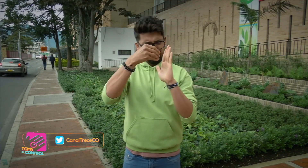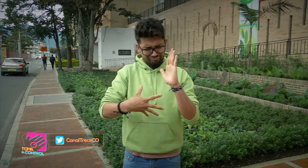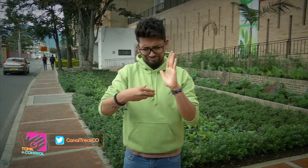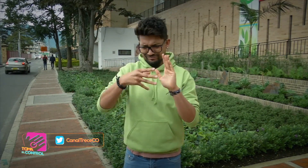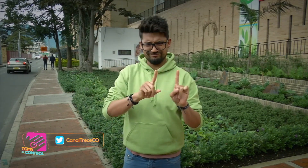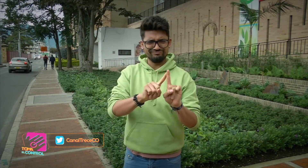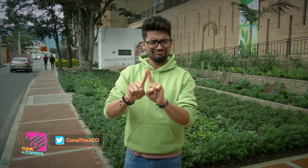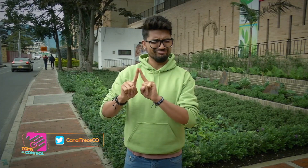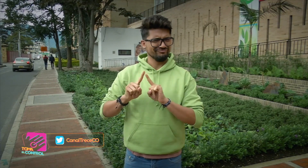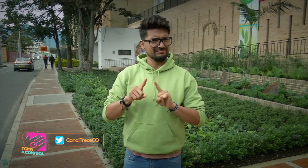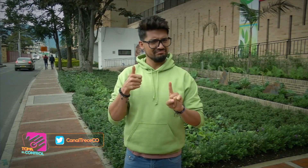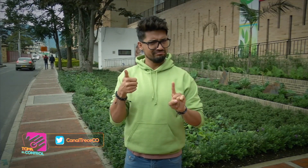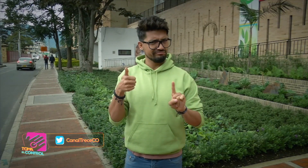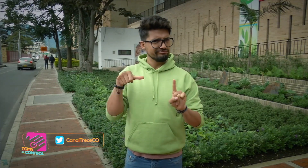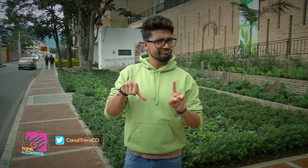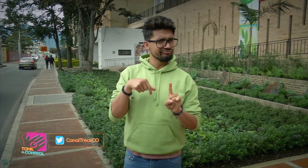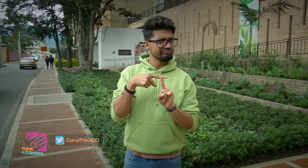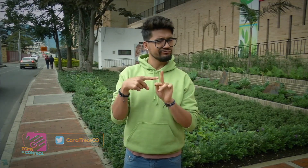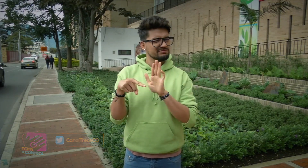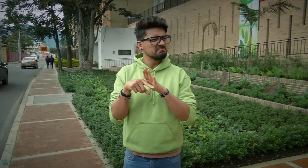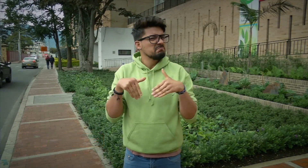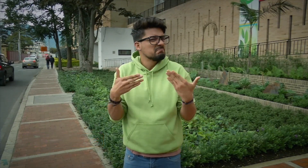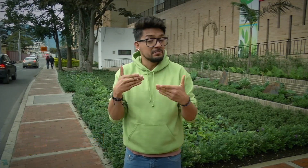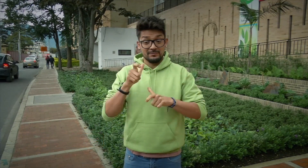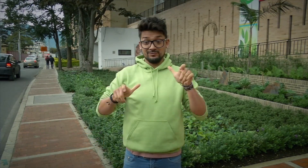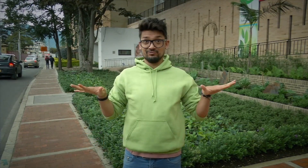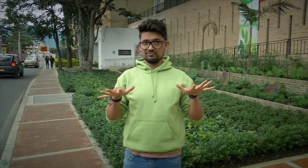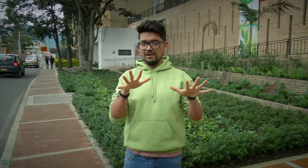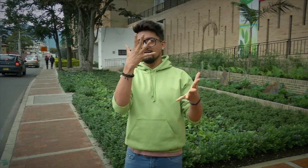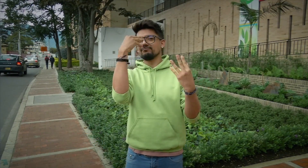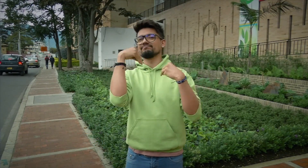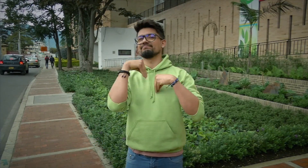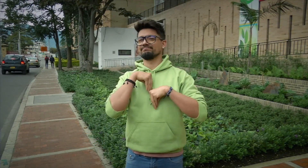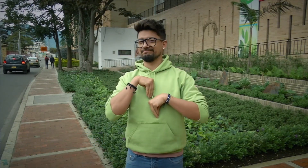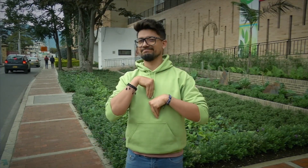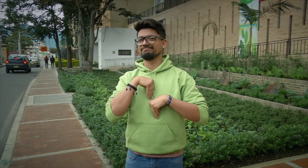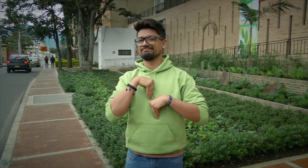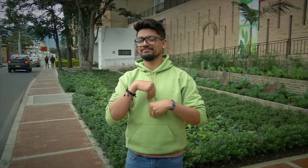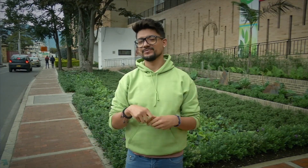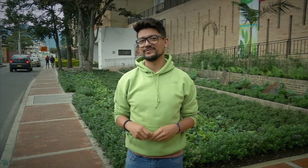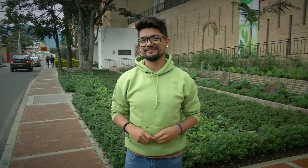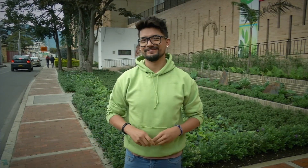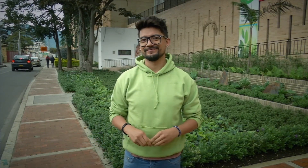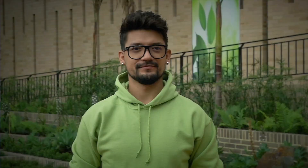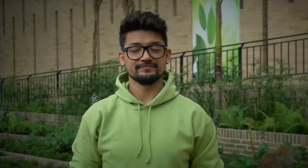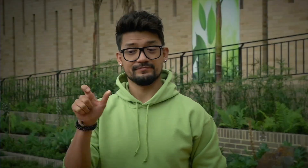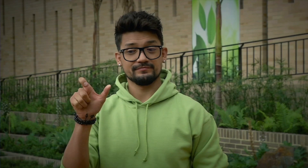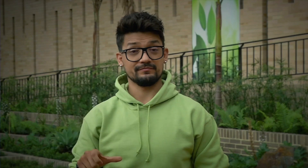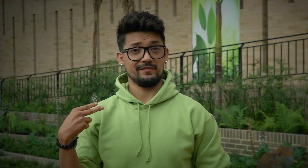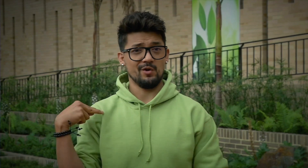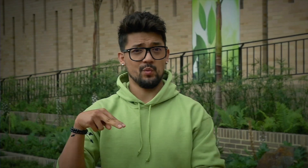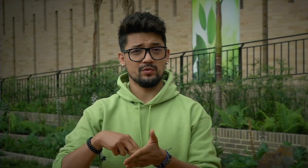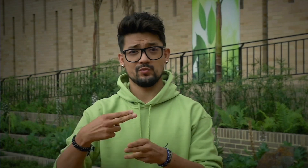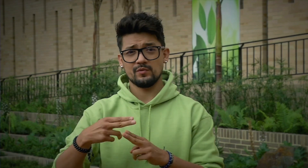de la variedad de contenidos y de la forma como son asimilados por los espectadores.